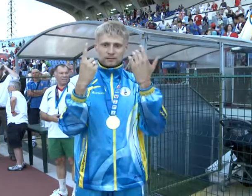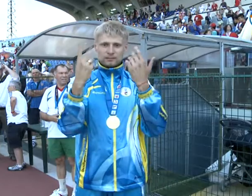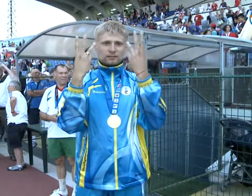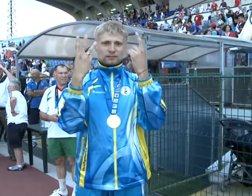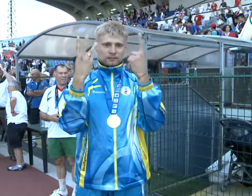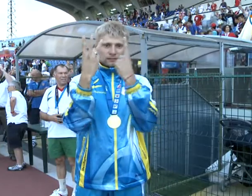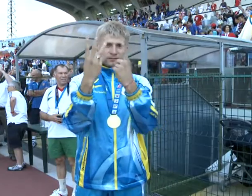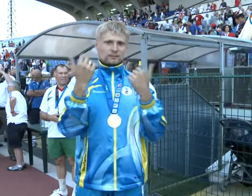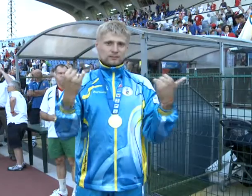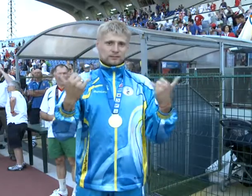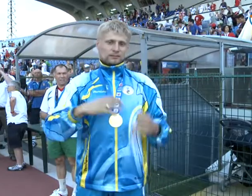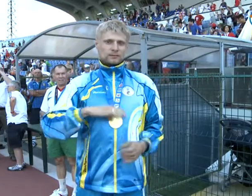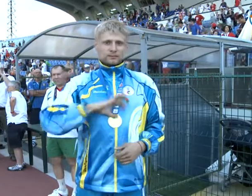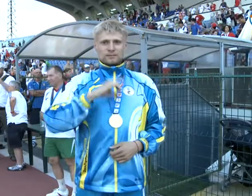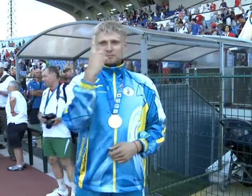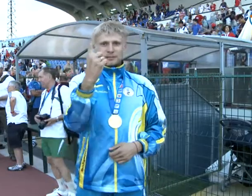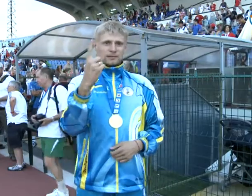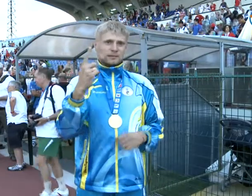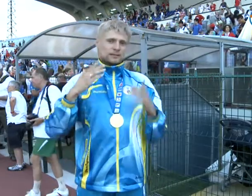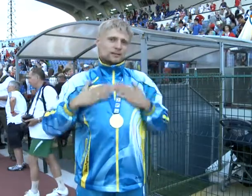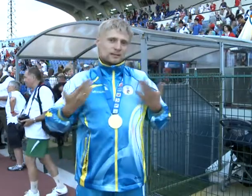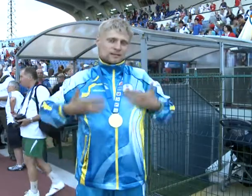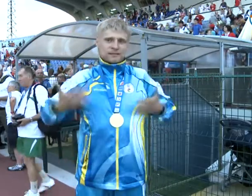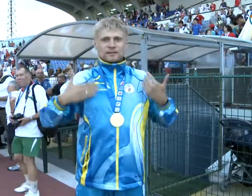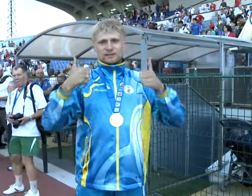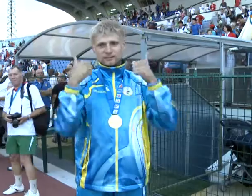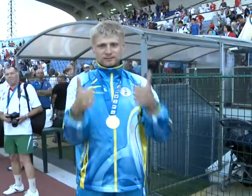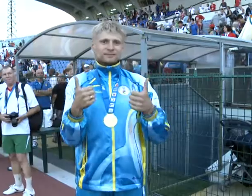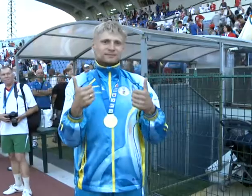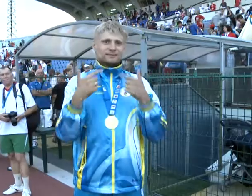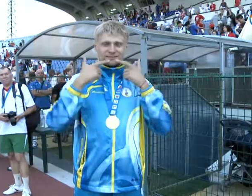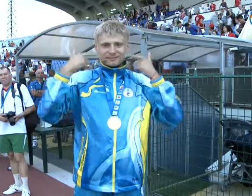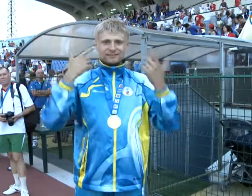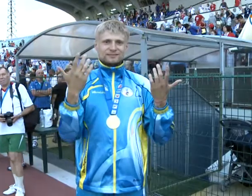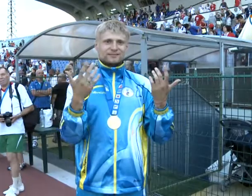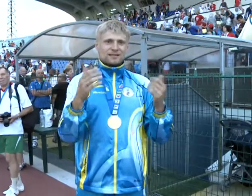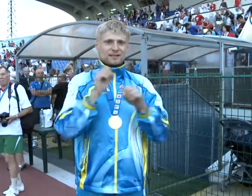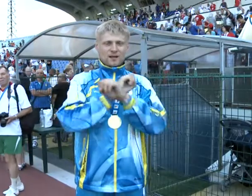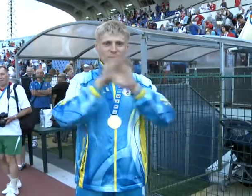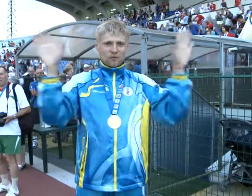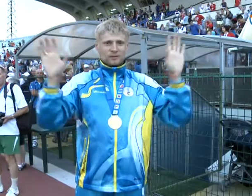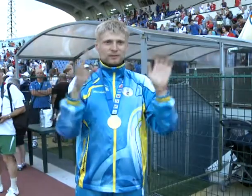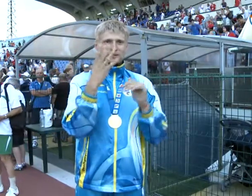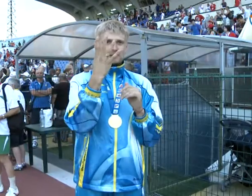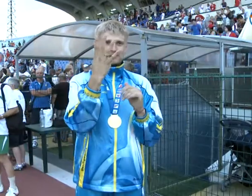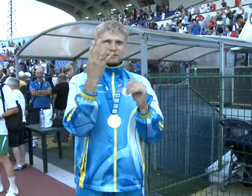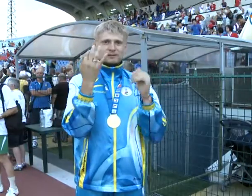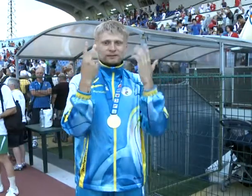the winner at triple jumps. Na vseh treh olimpijadah sem dosegal vse medalje, na vseh treh Deaflympics in sem zelo srečen, zelo zadovoljen